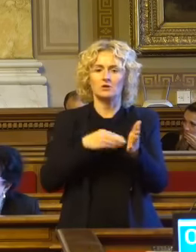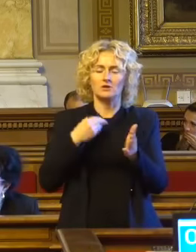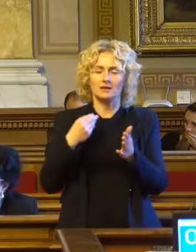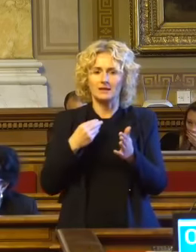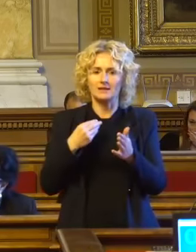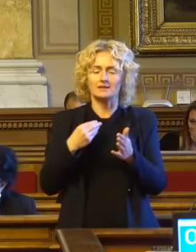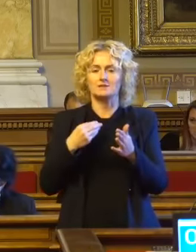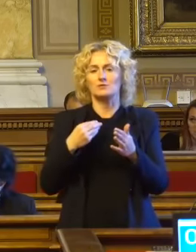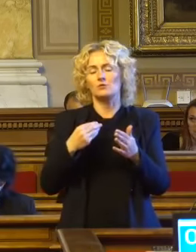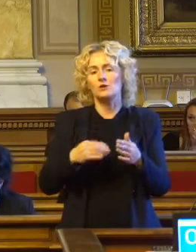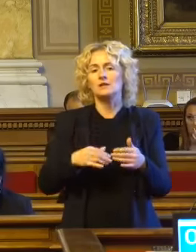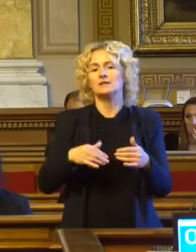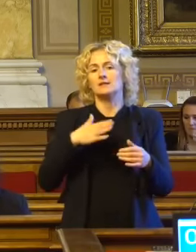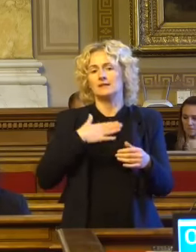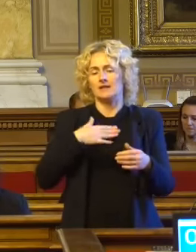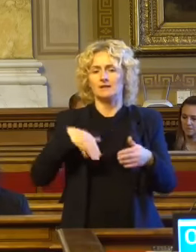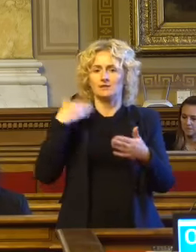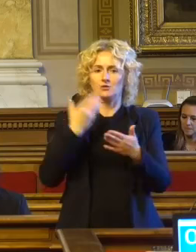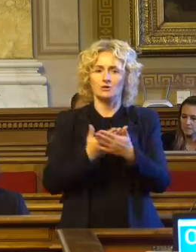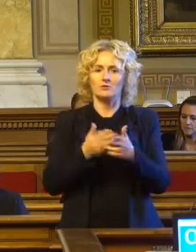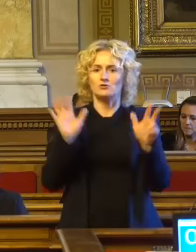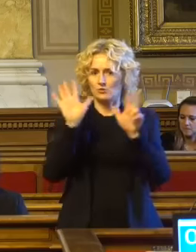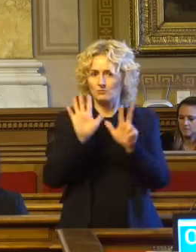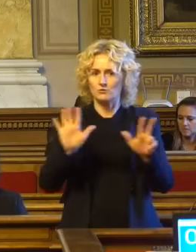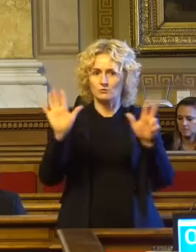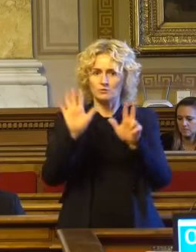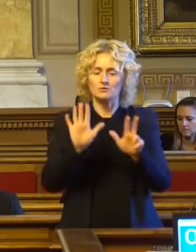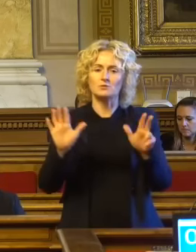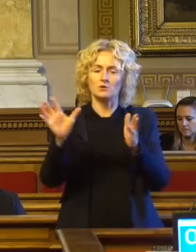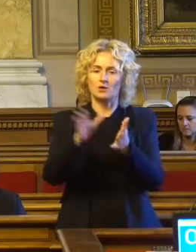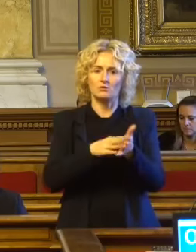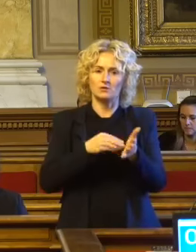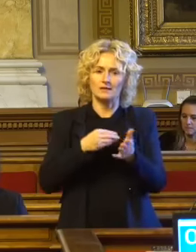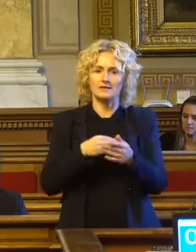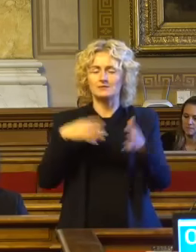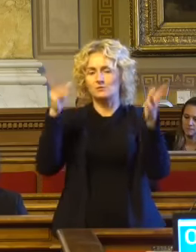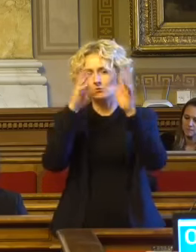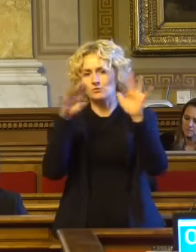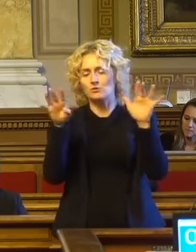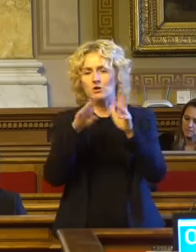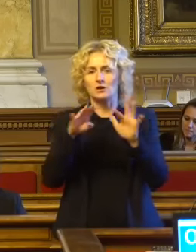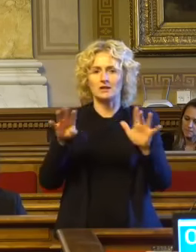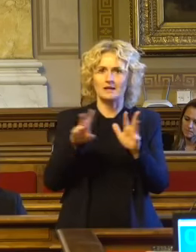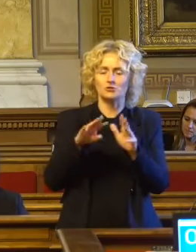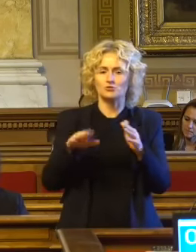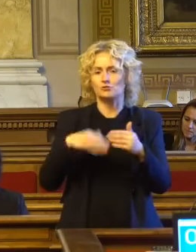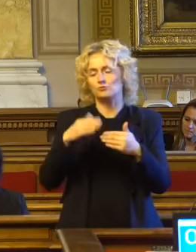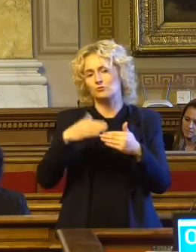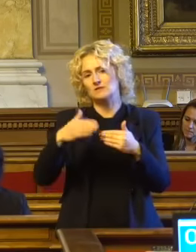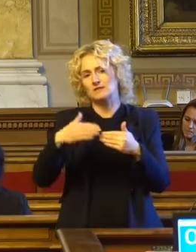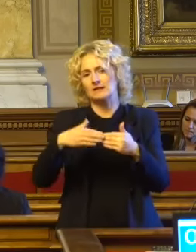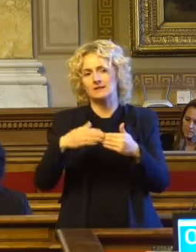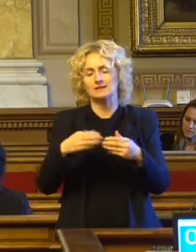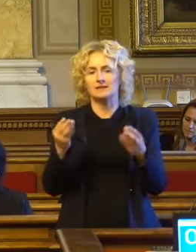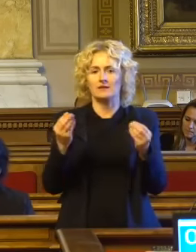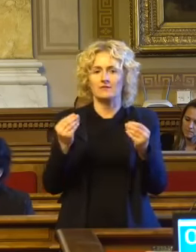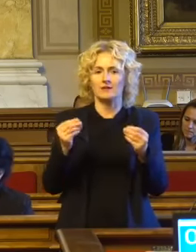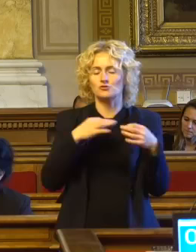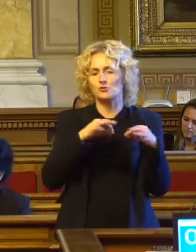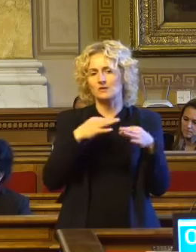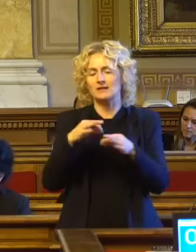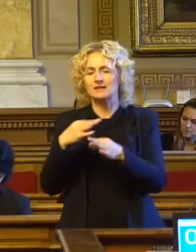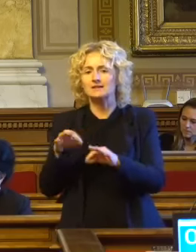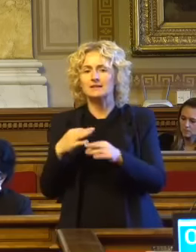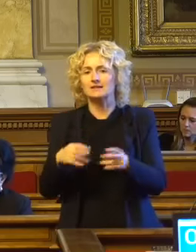8 órakor kezdjük, ugyanis karácsony közelettével nagyon-nagyon sok rendezvényt tartanak a városban. Úgy gondolom, hogy van, amelyiken